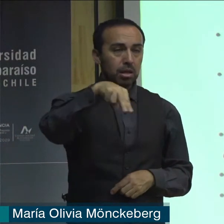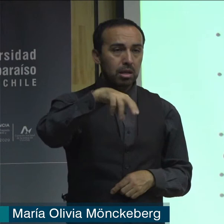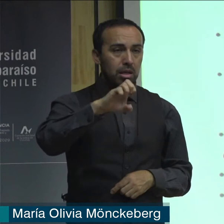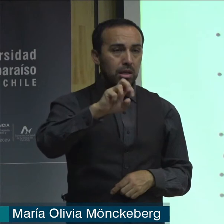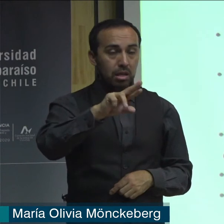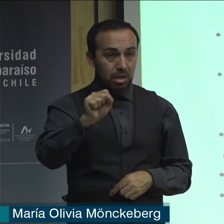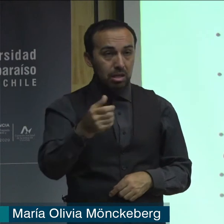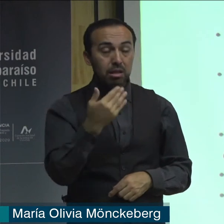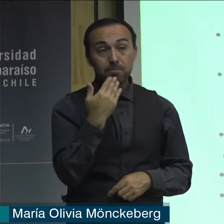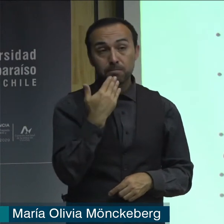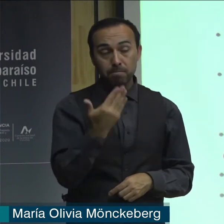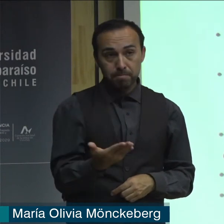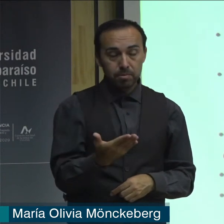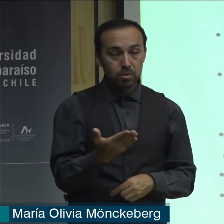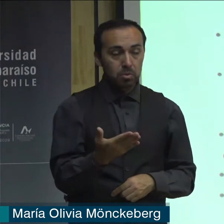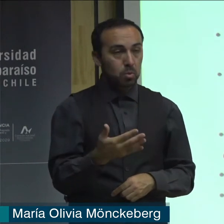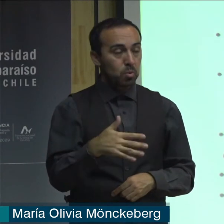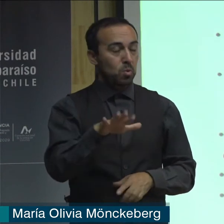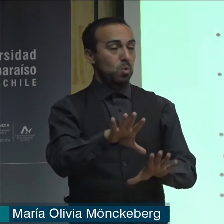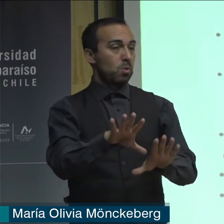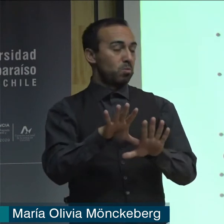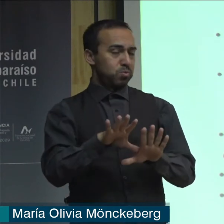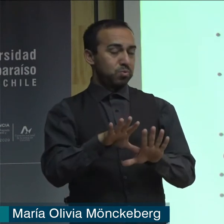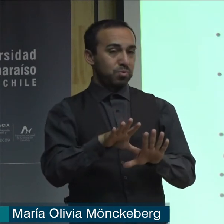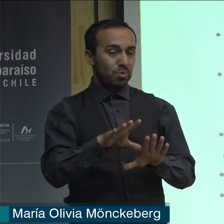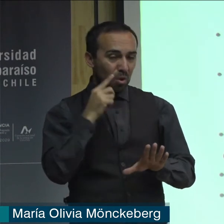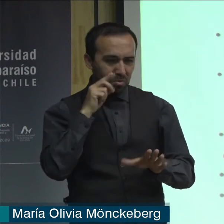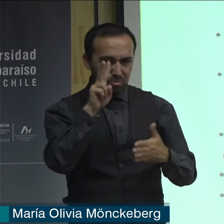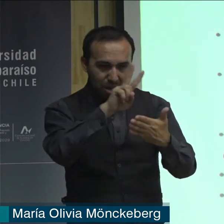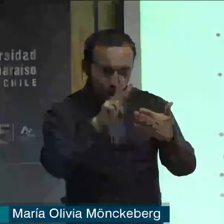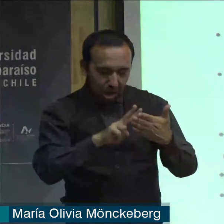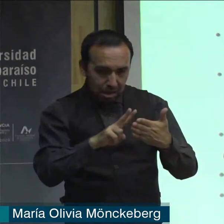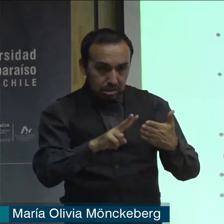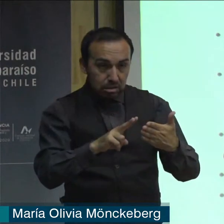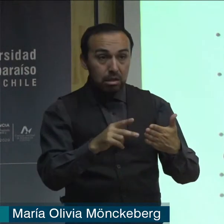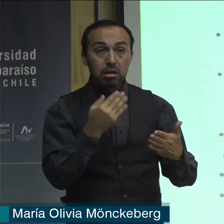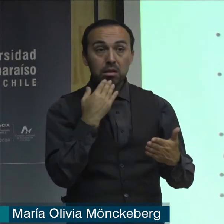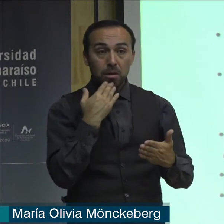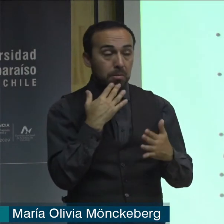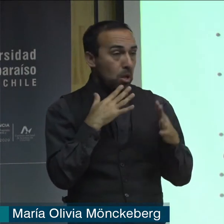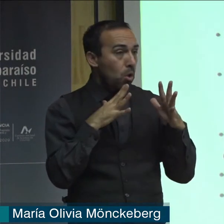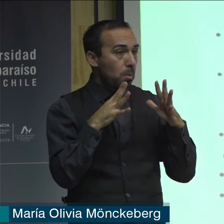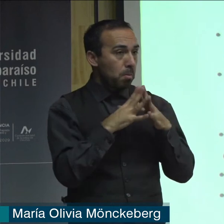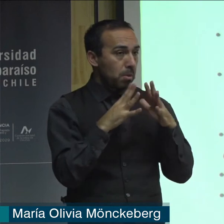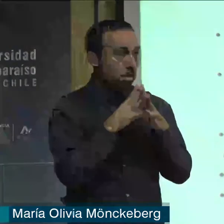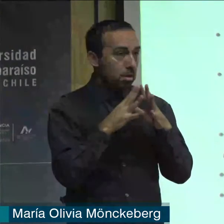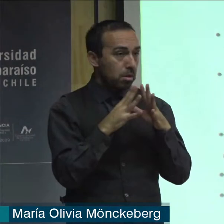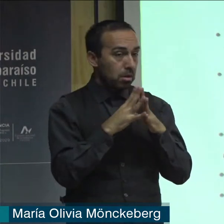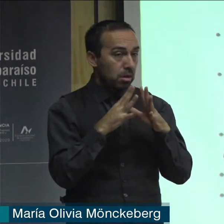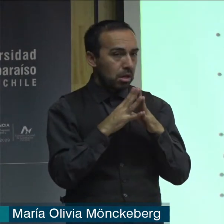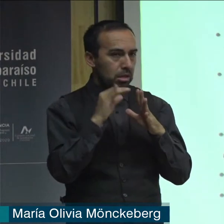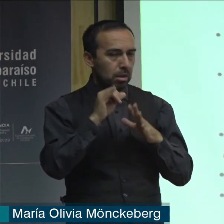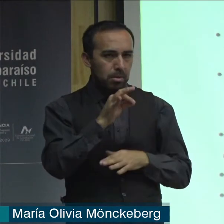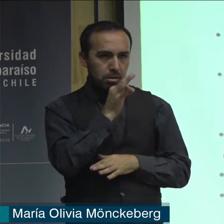es bien impresionante y lo incluso los militares más cautos